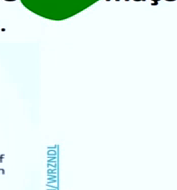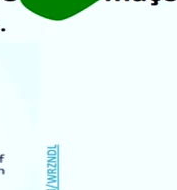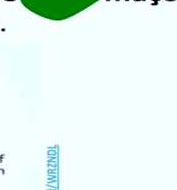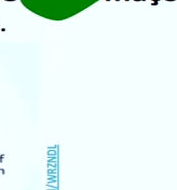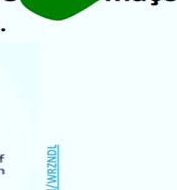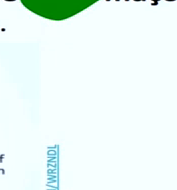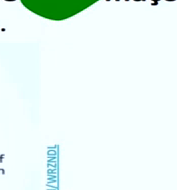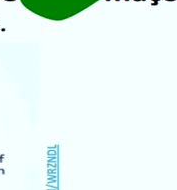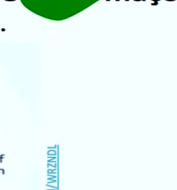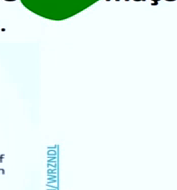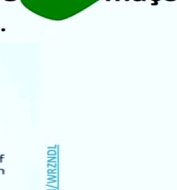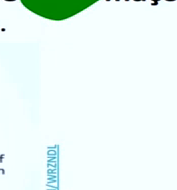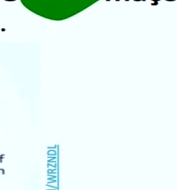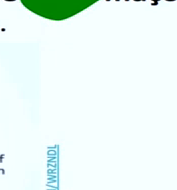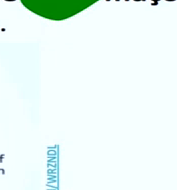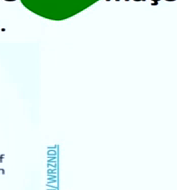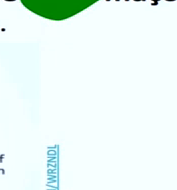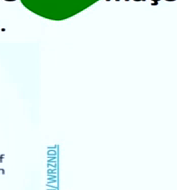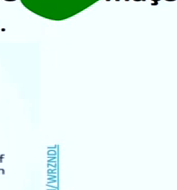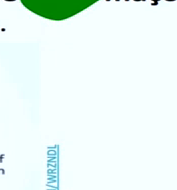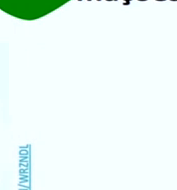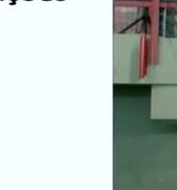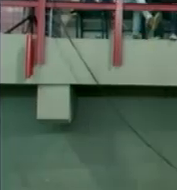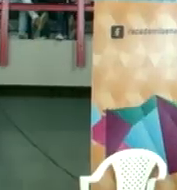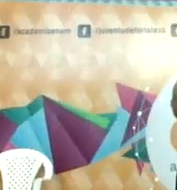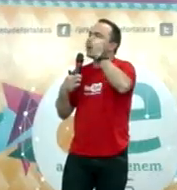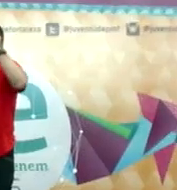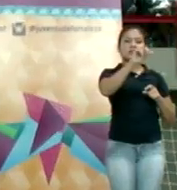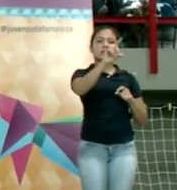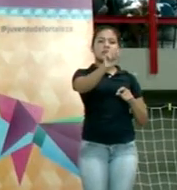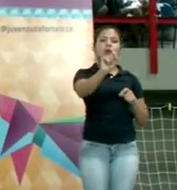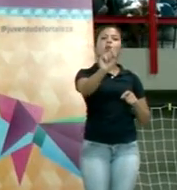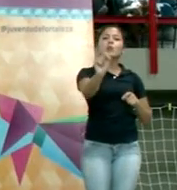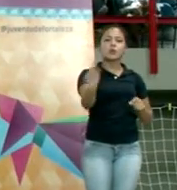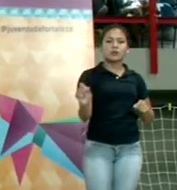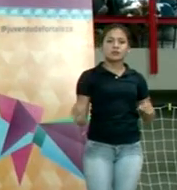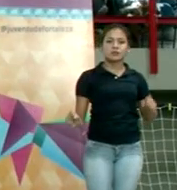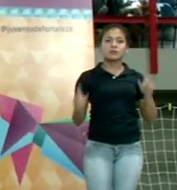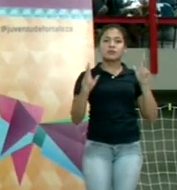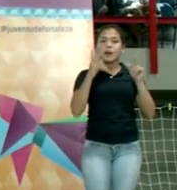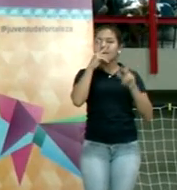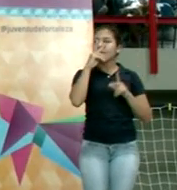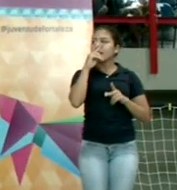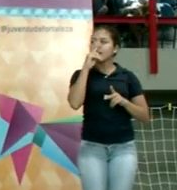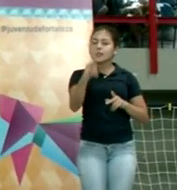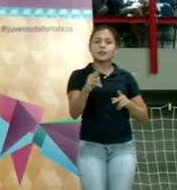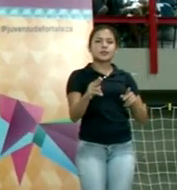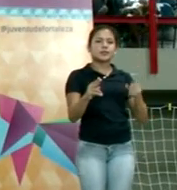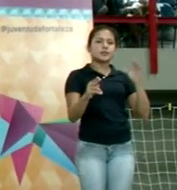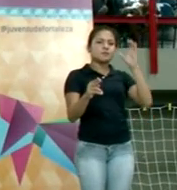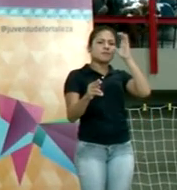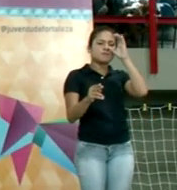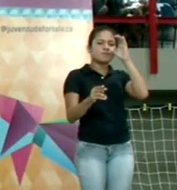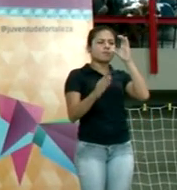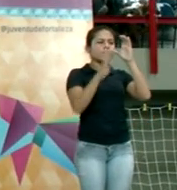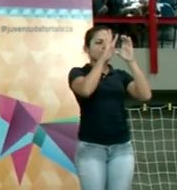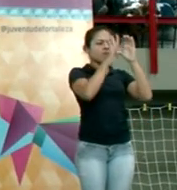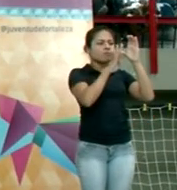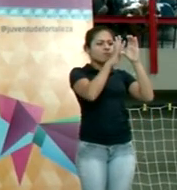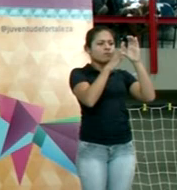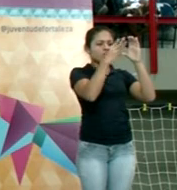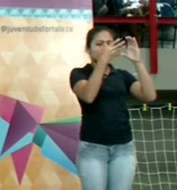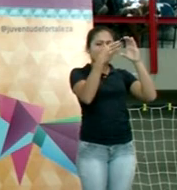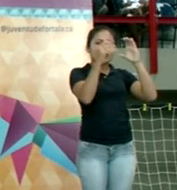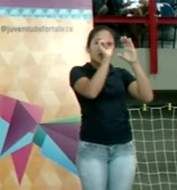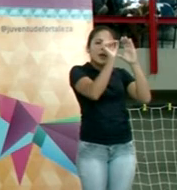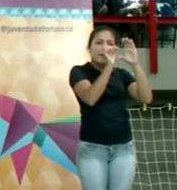lente polarizada? A lente polarizada, molecularmente falando, é como se ela tivesse várias fechadurazinhas todas numa posição